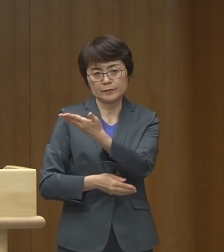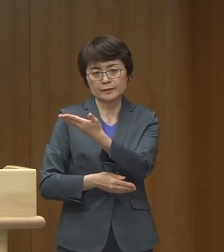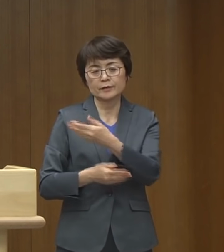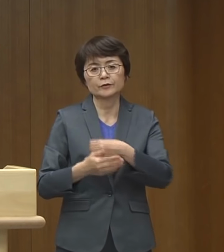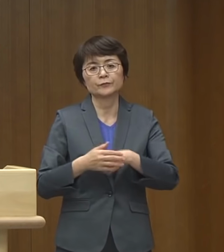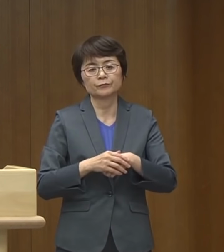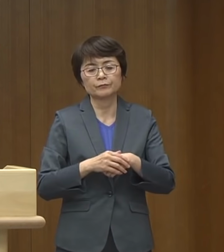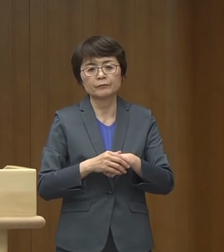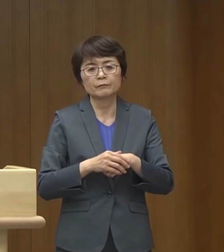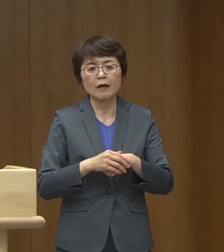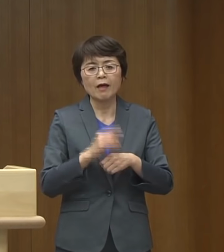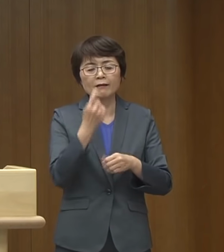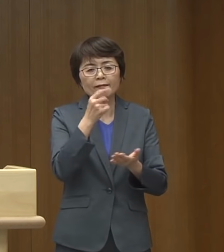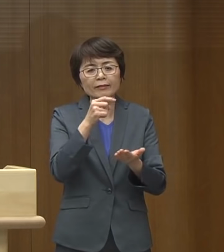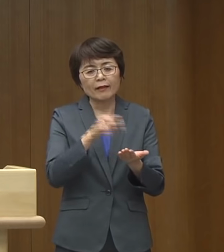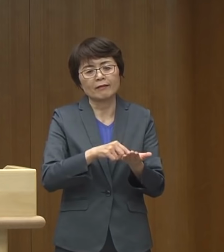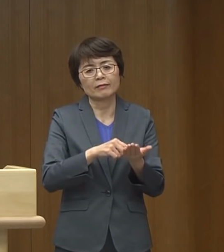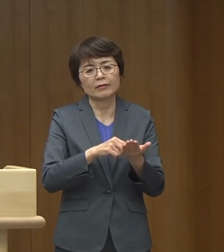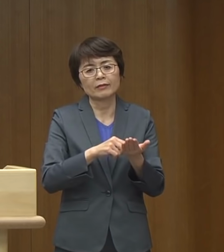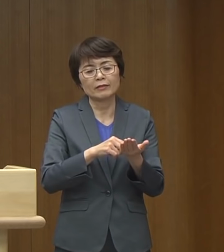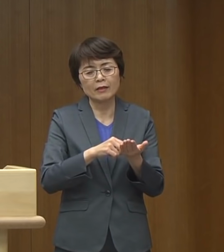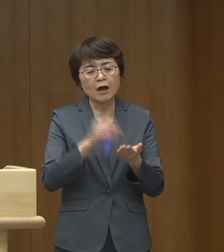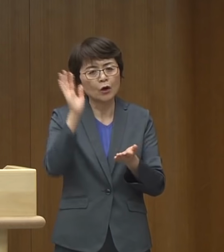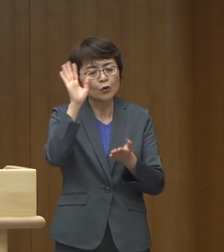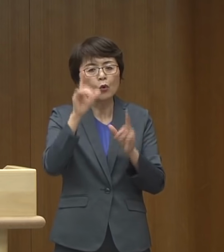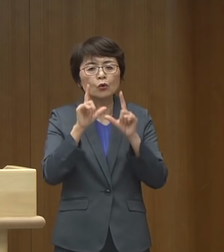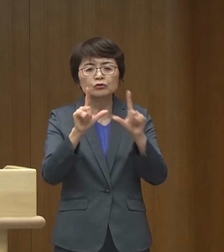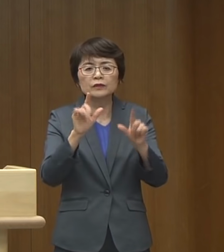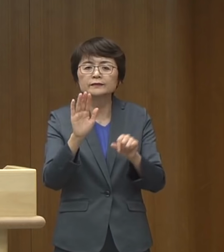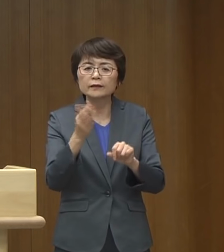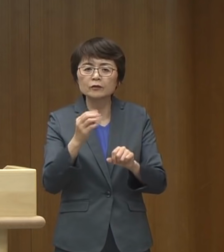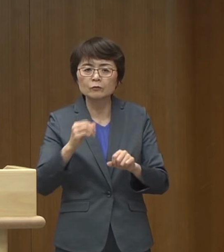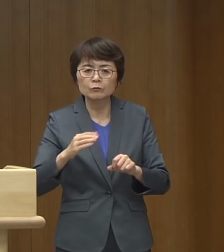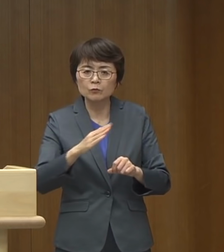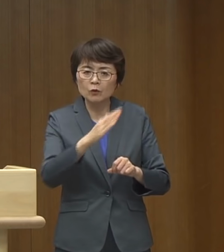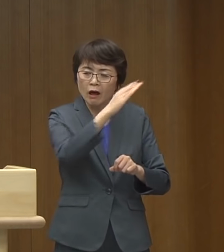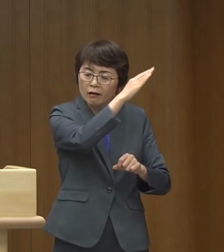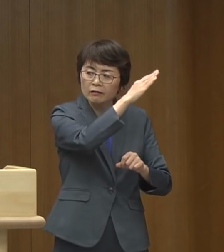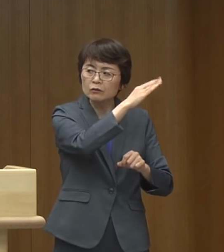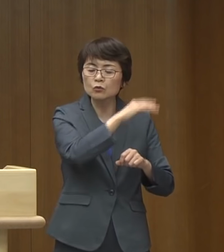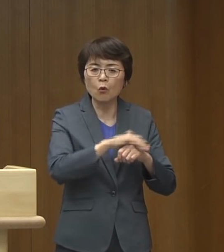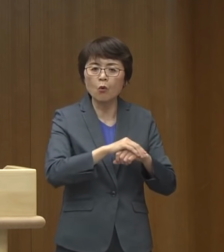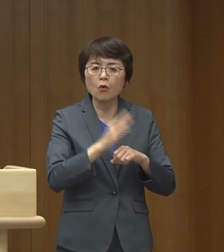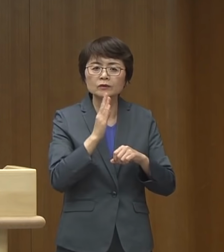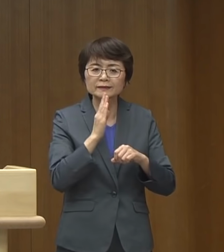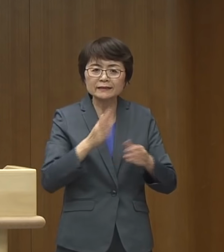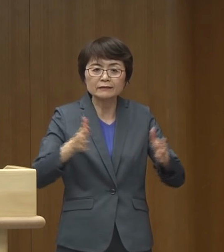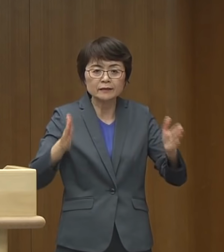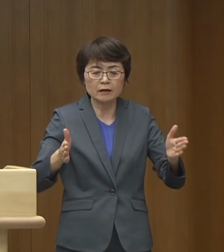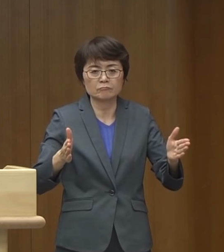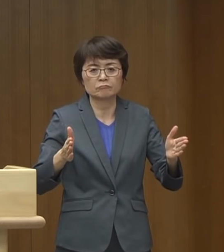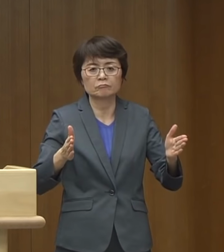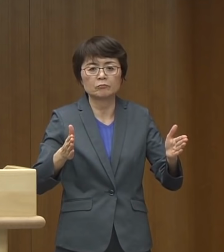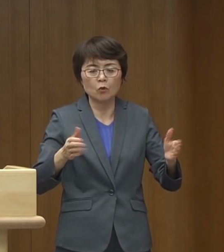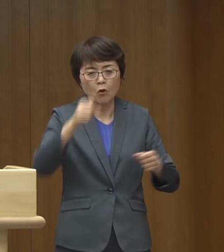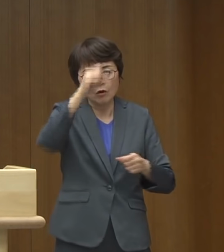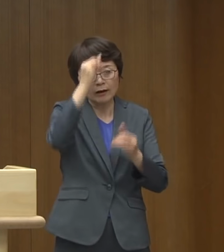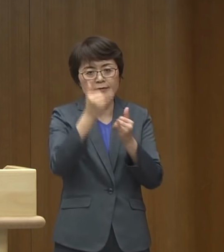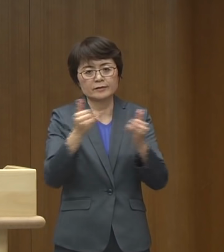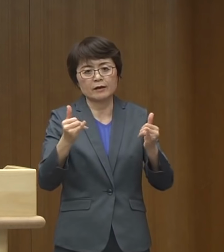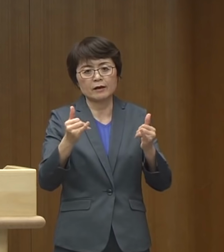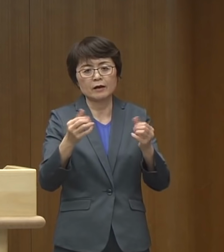ですから、まあ、単純な予測ではございましたけども、急激に増加した場合と実際の期間中の、患者の方